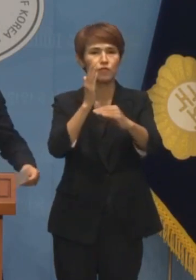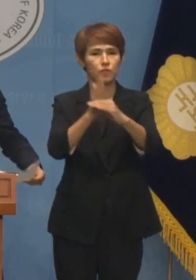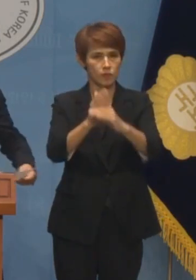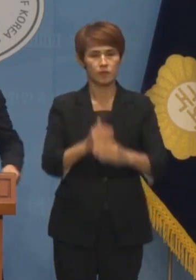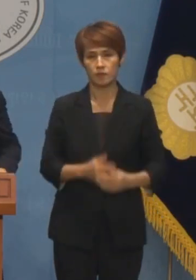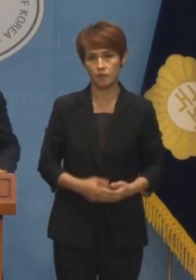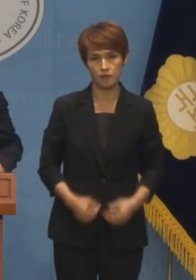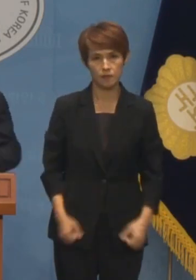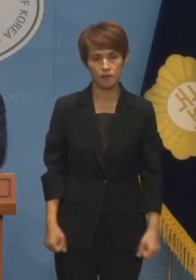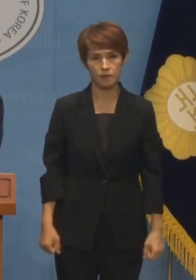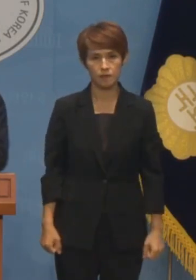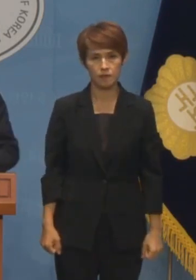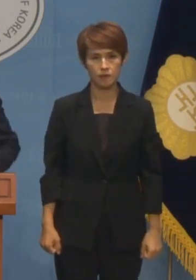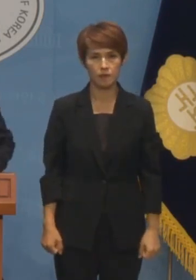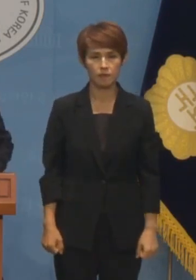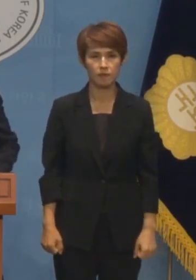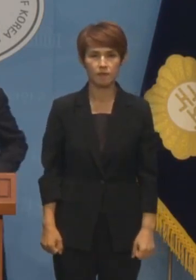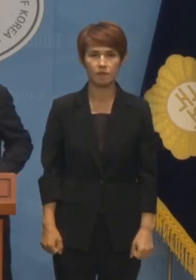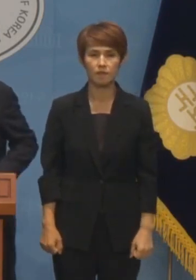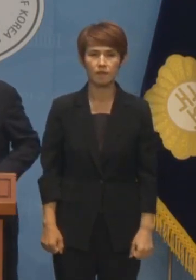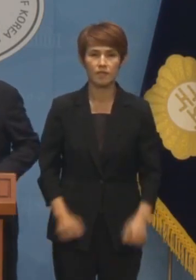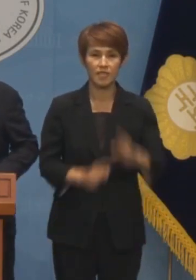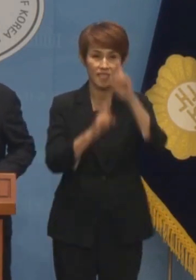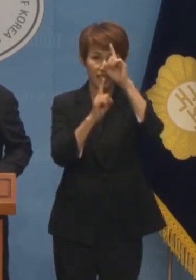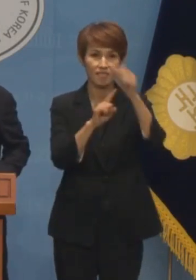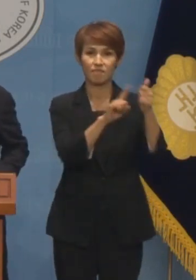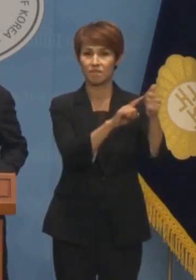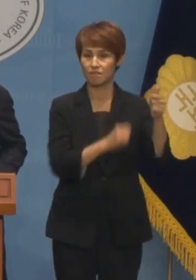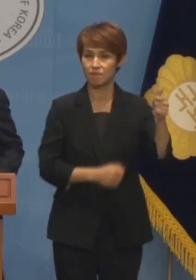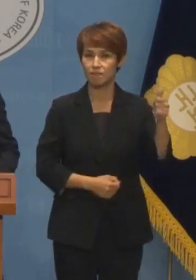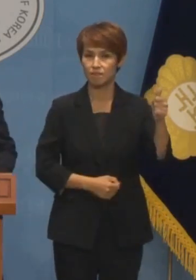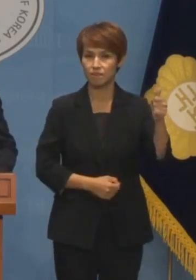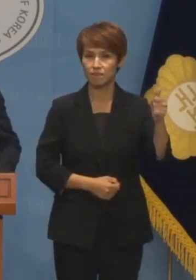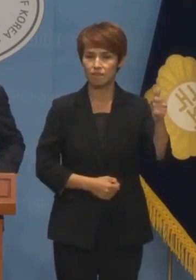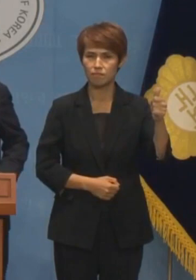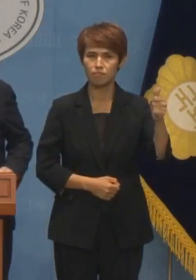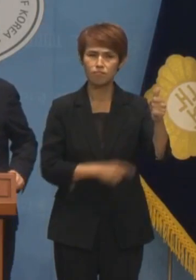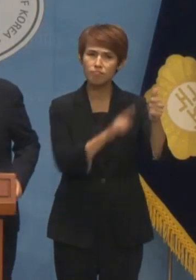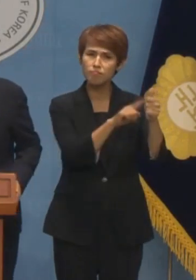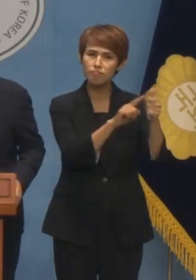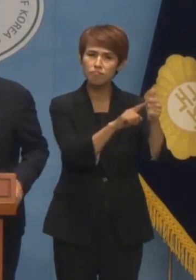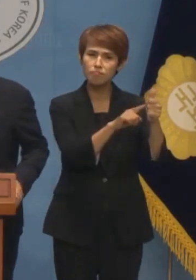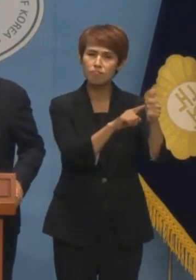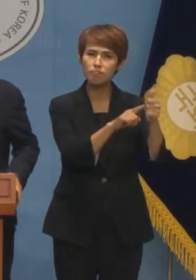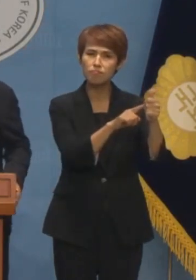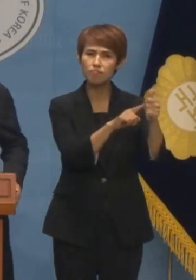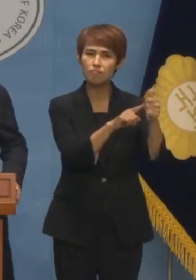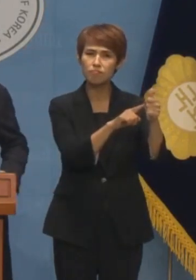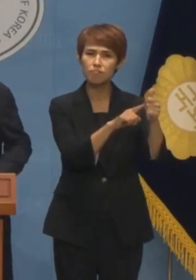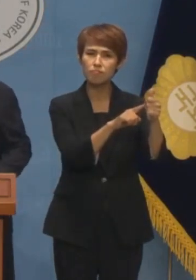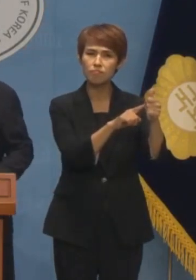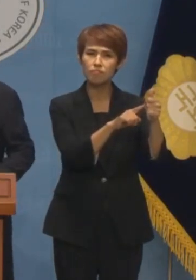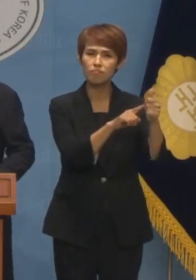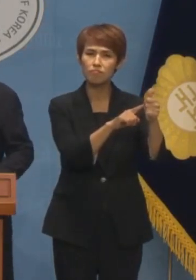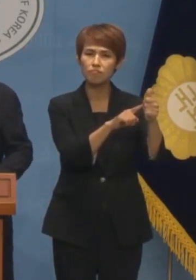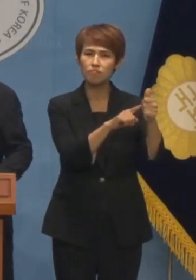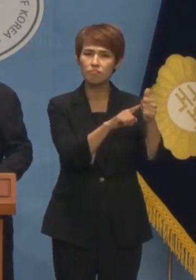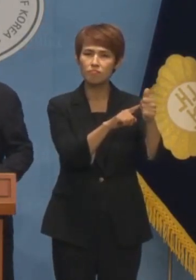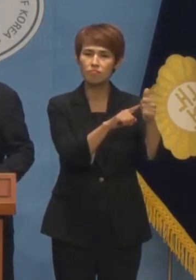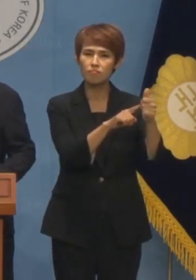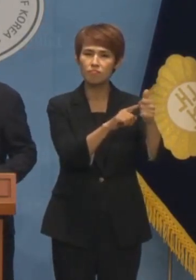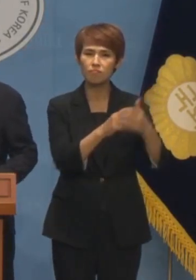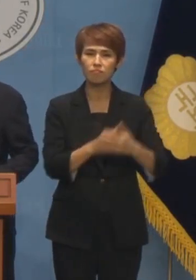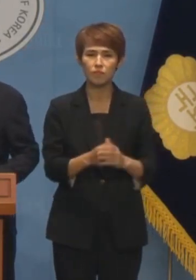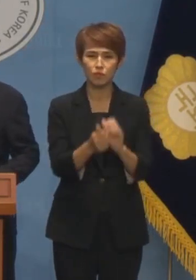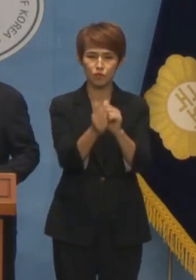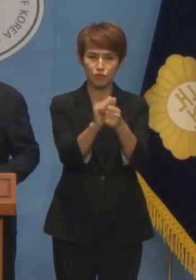말씀드립니다. 첫째, 일본어로 했는데 이종호입니다. 이종호라는 사람, 애초에 타인의 자금을 투자받아 주식